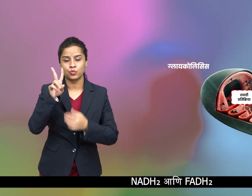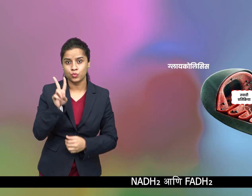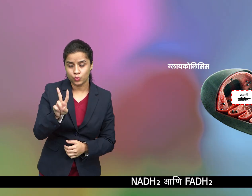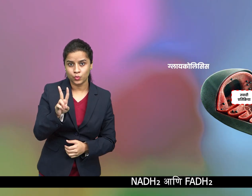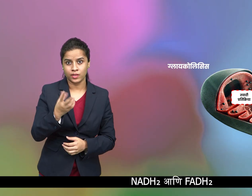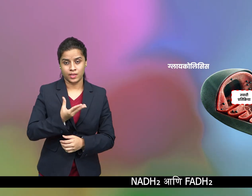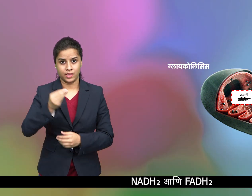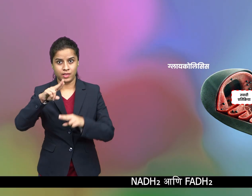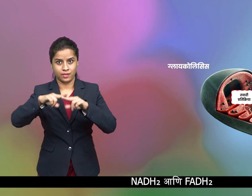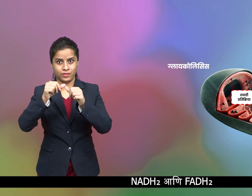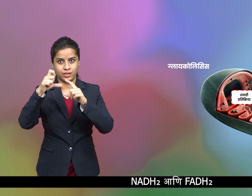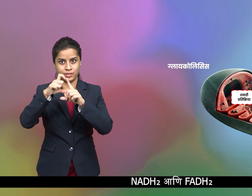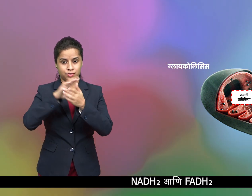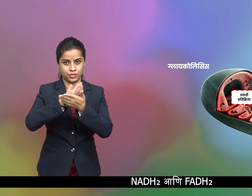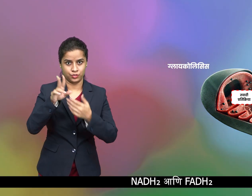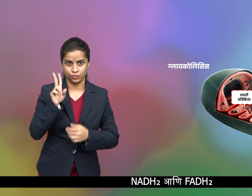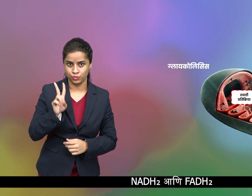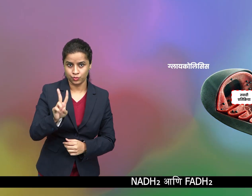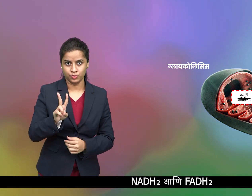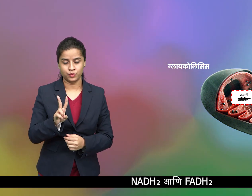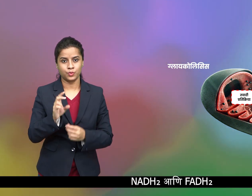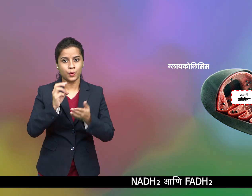NADH2 आणि FADH2